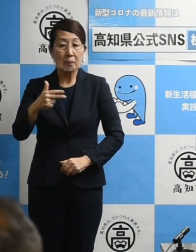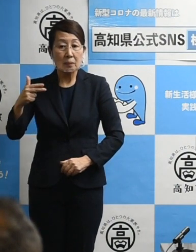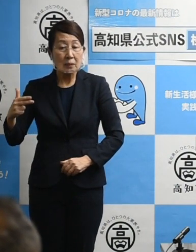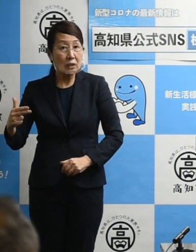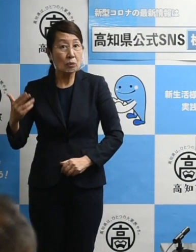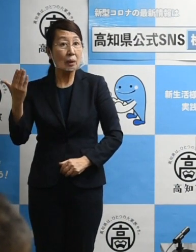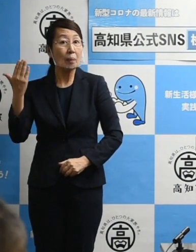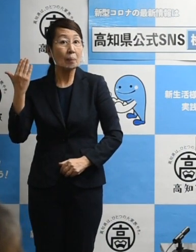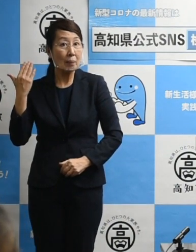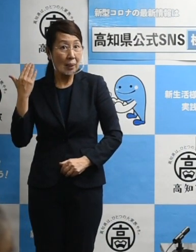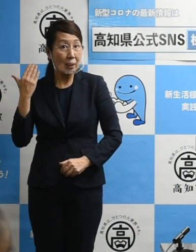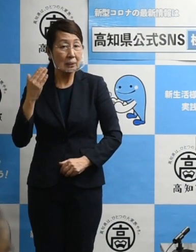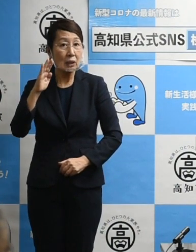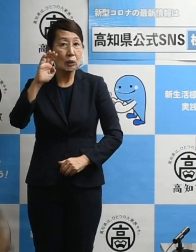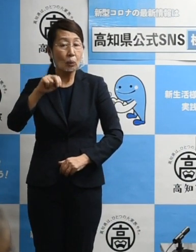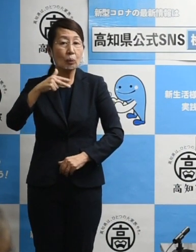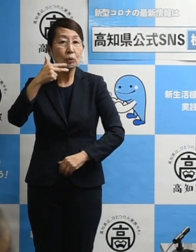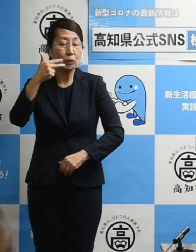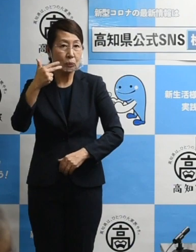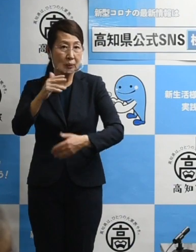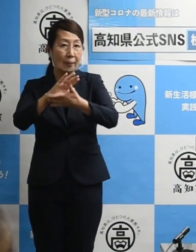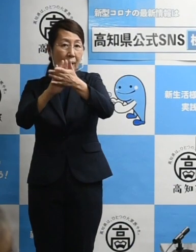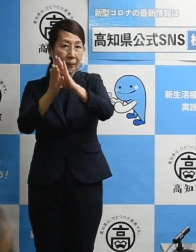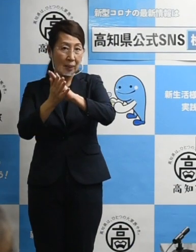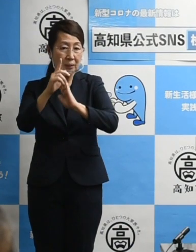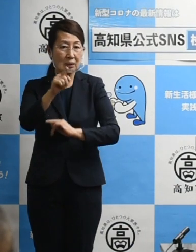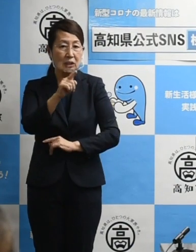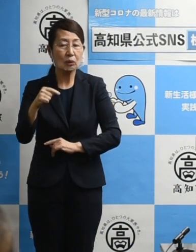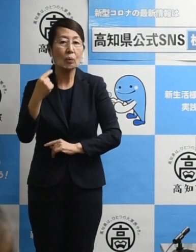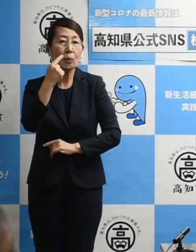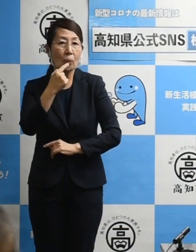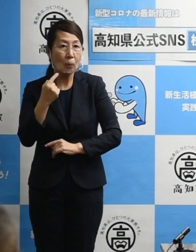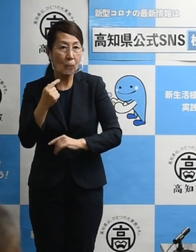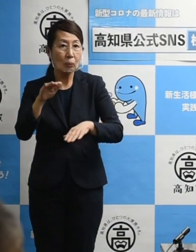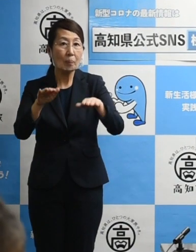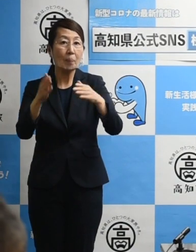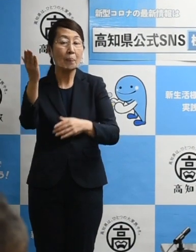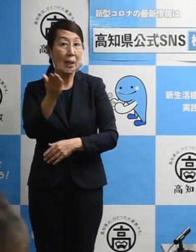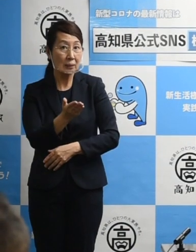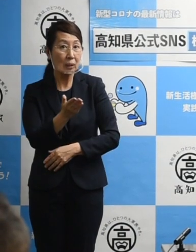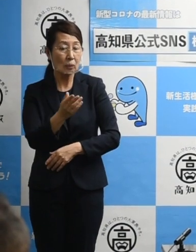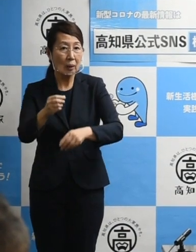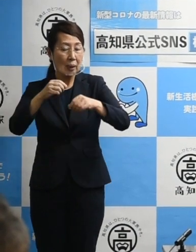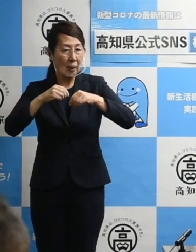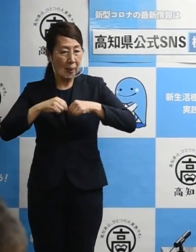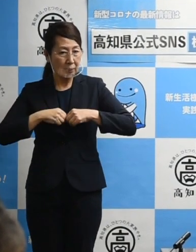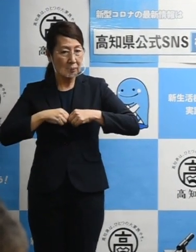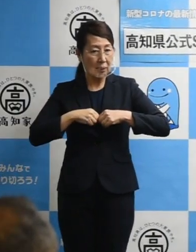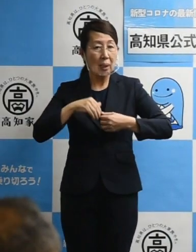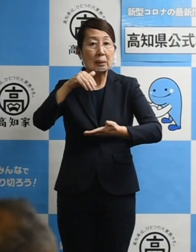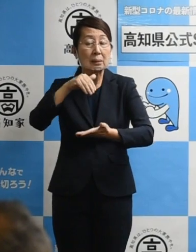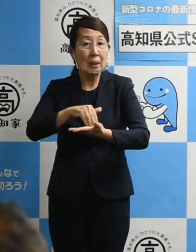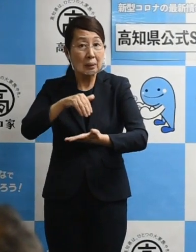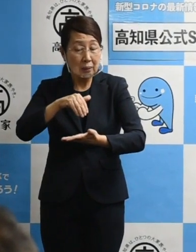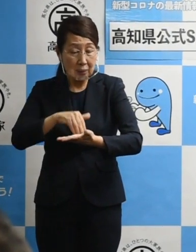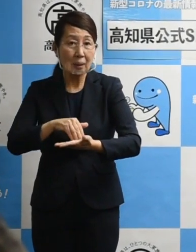ね、高知県は47県人口別で、人口割合で見ますと感染確認が1週間で見て最低の